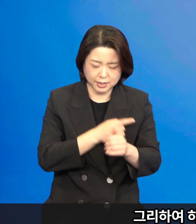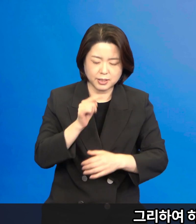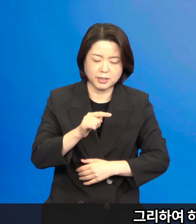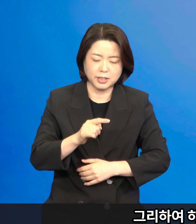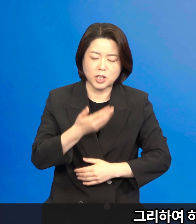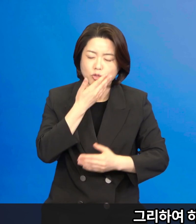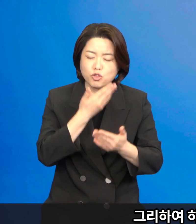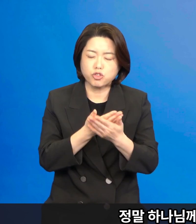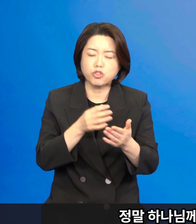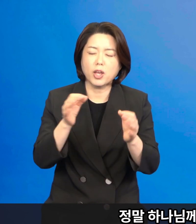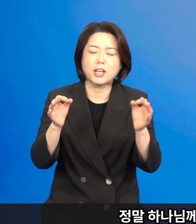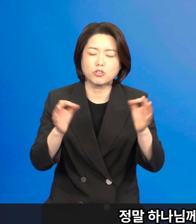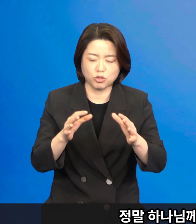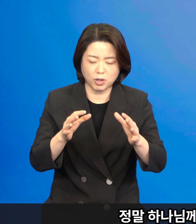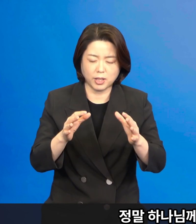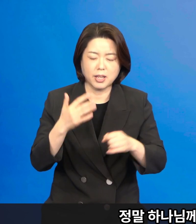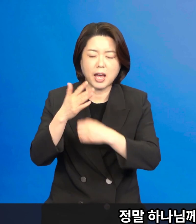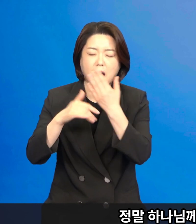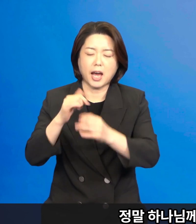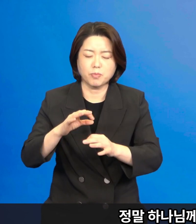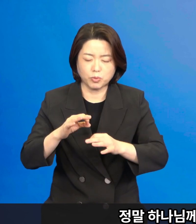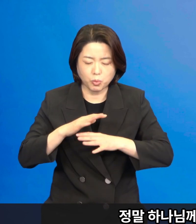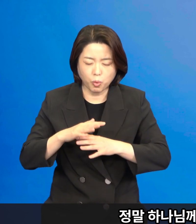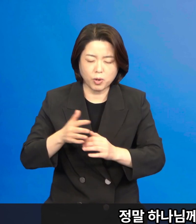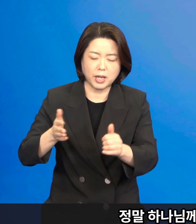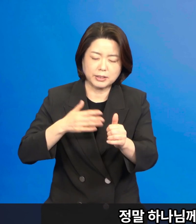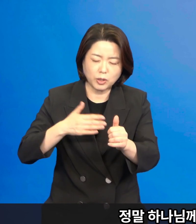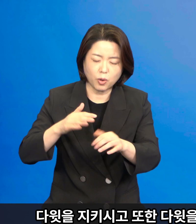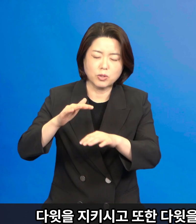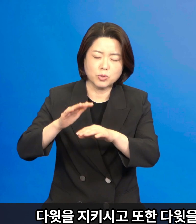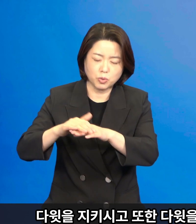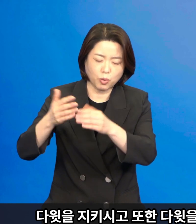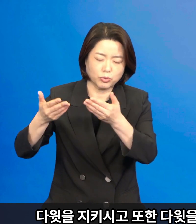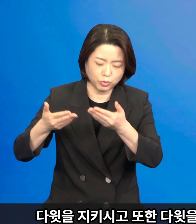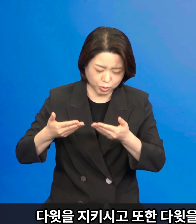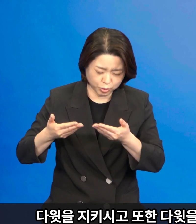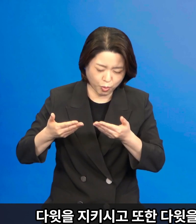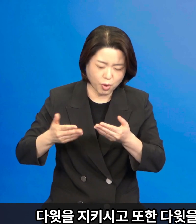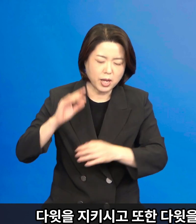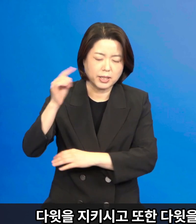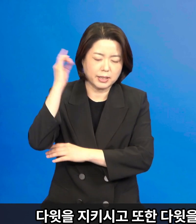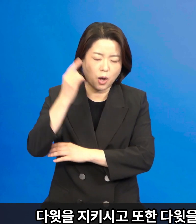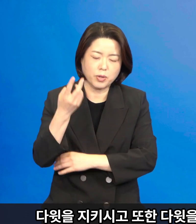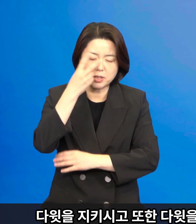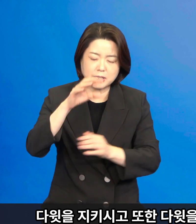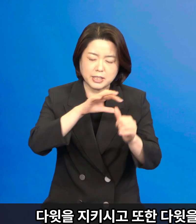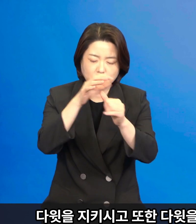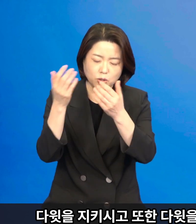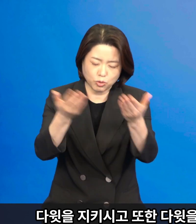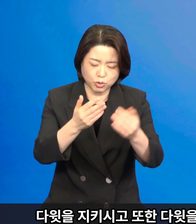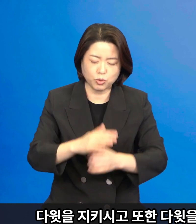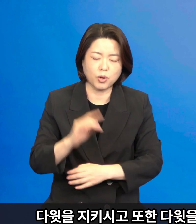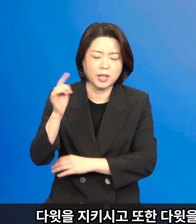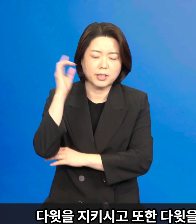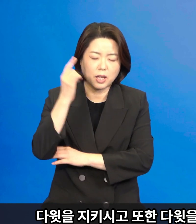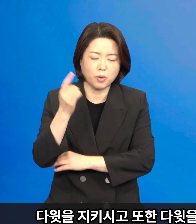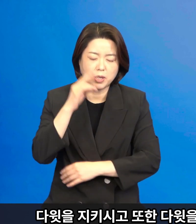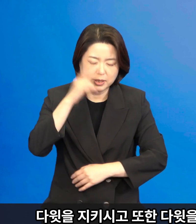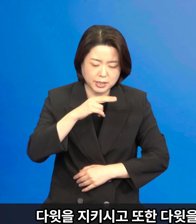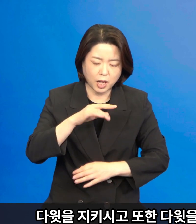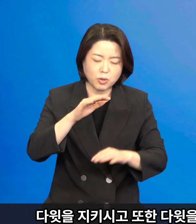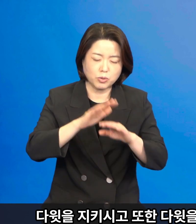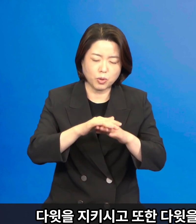결정적인 순간에 정말 하나님께서 놀라운 섭리적 손길로 다윗을 지키시고 또한 다윗을 사울의 손에